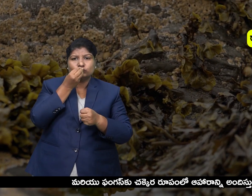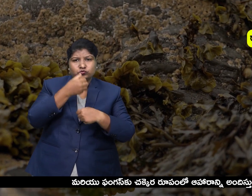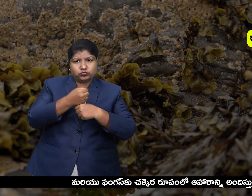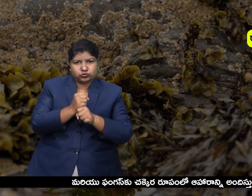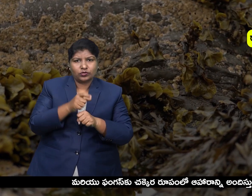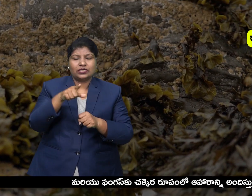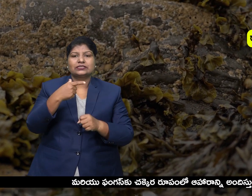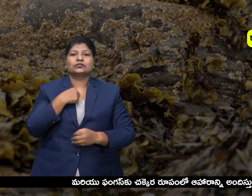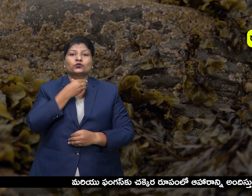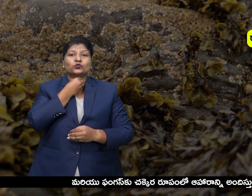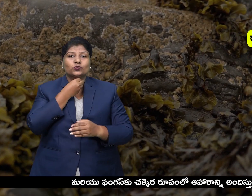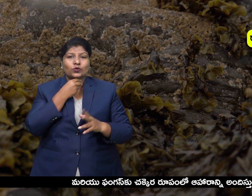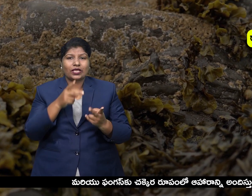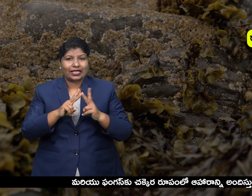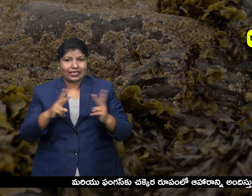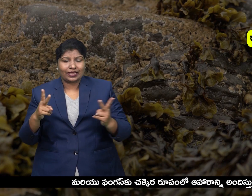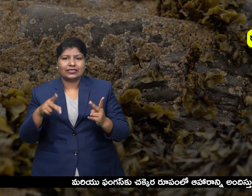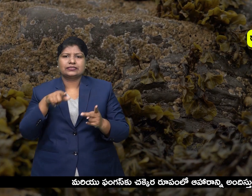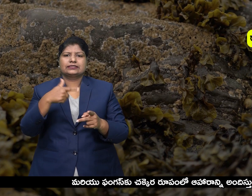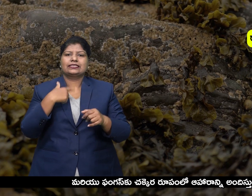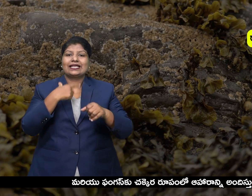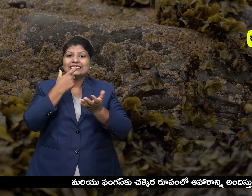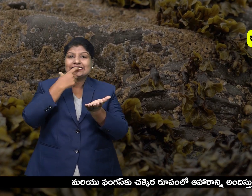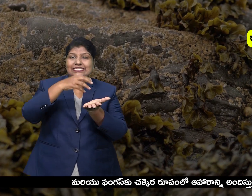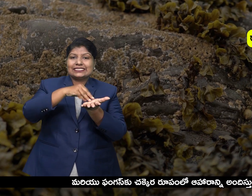రూపంలో ఆహారాన్నందిస్తుంది.